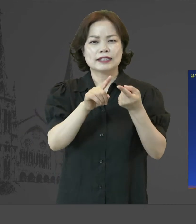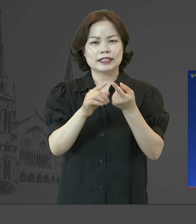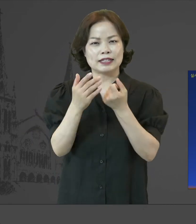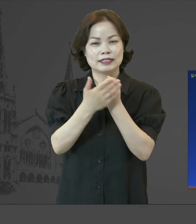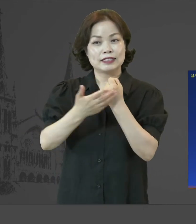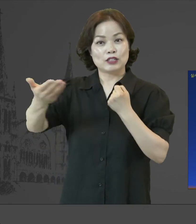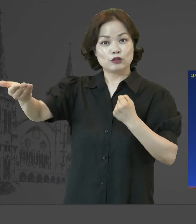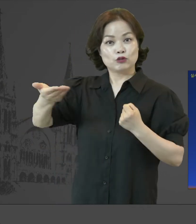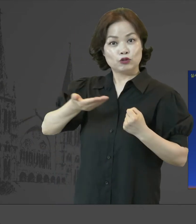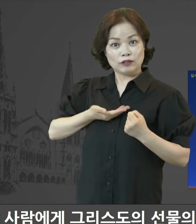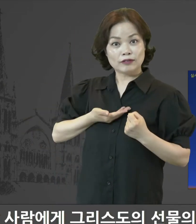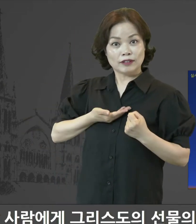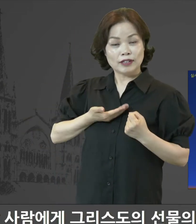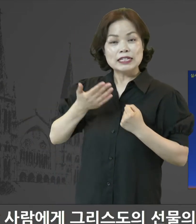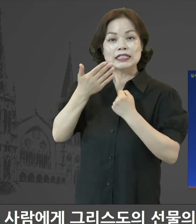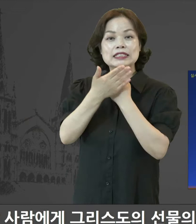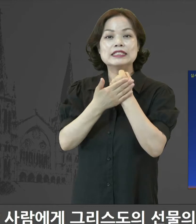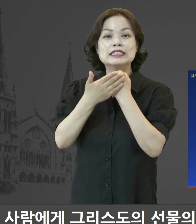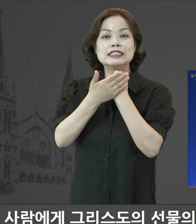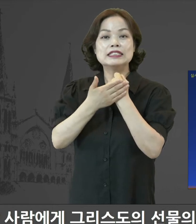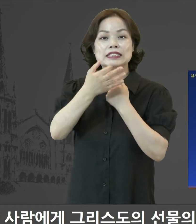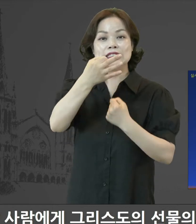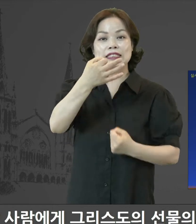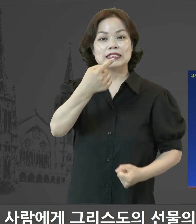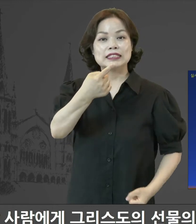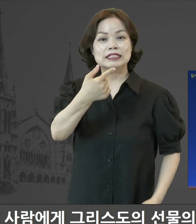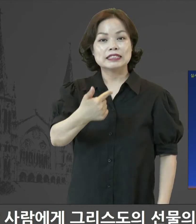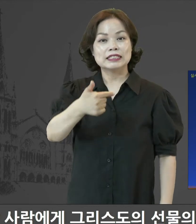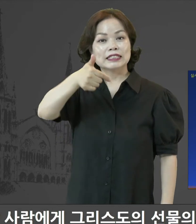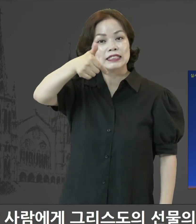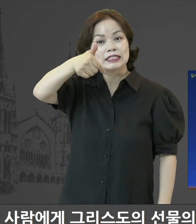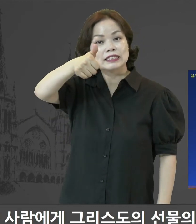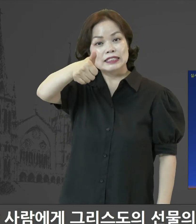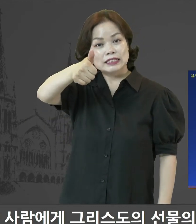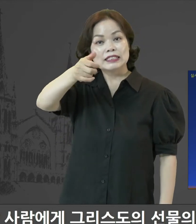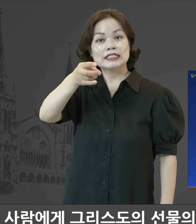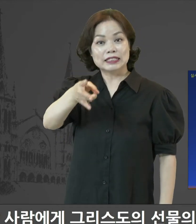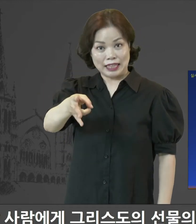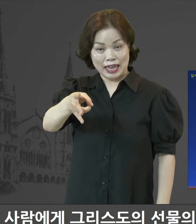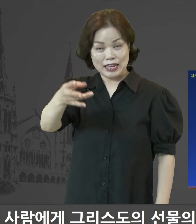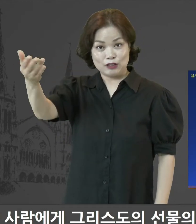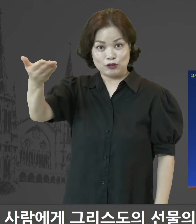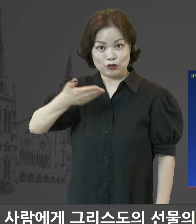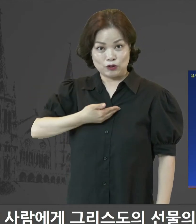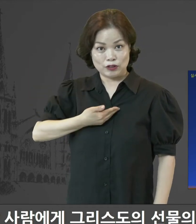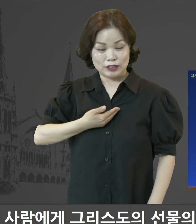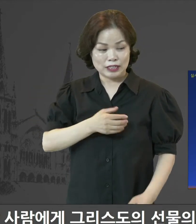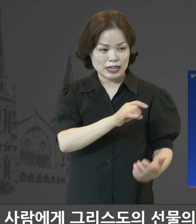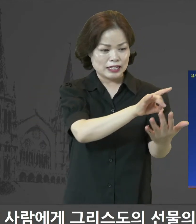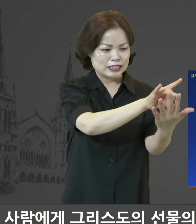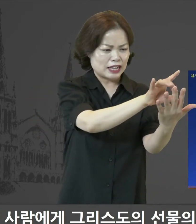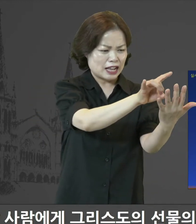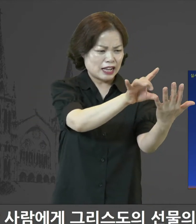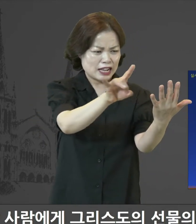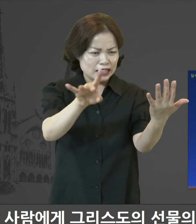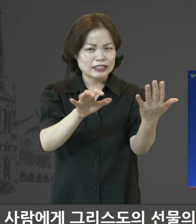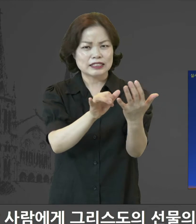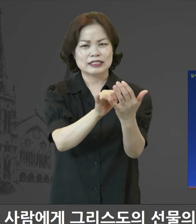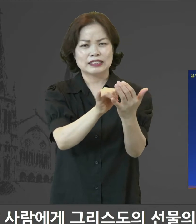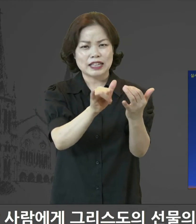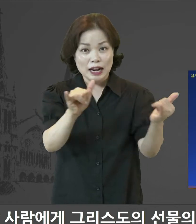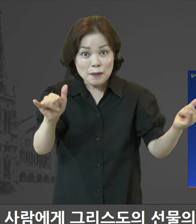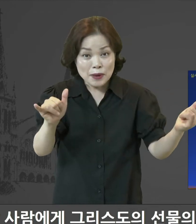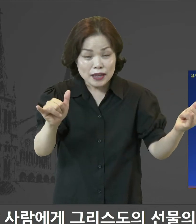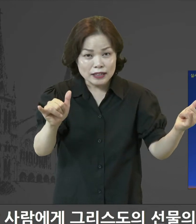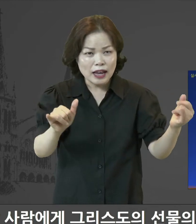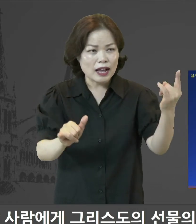은혜를 주셨나니, 여기 이제 은혜를 주셨다 그랬고요. 선물의 분량대로 각 사람에게 한 사람도